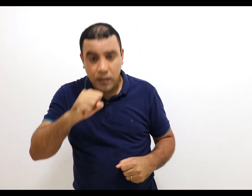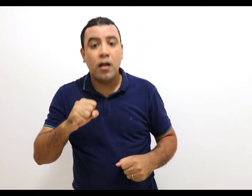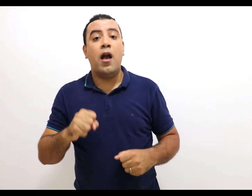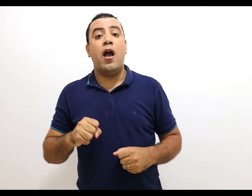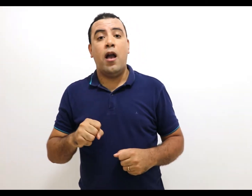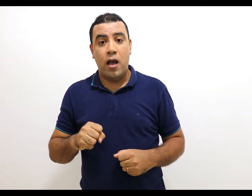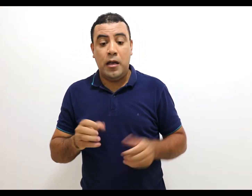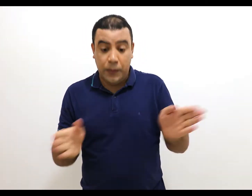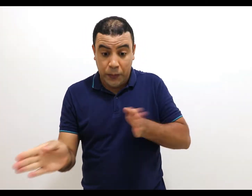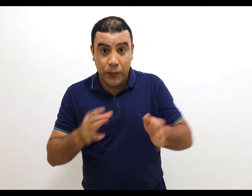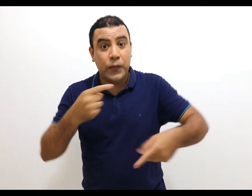social.